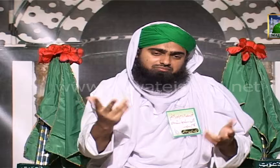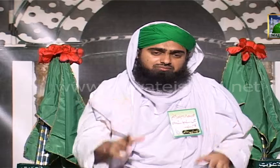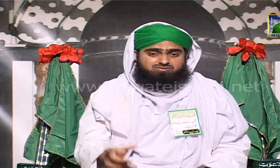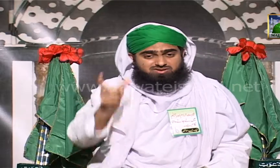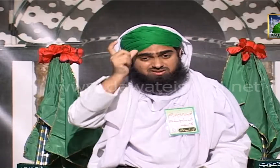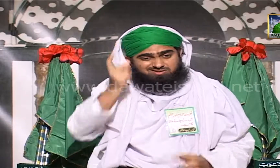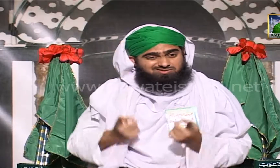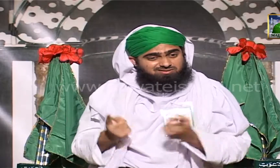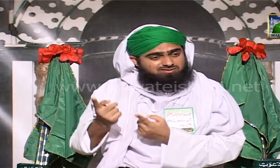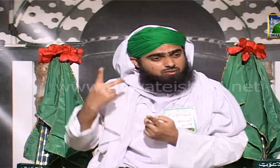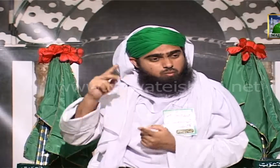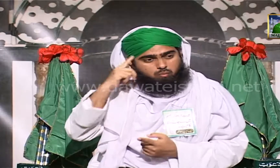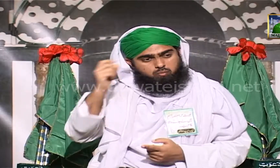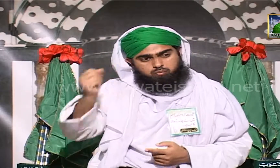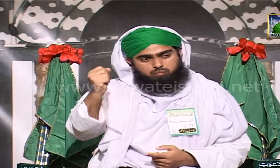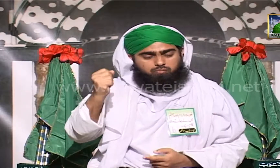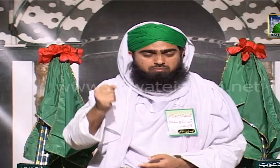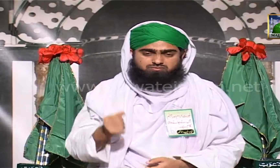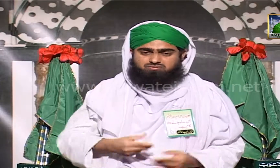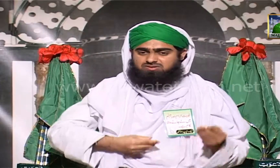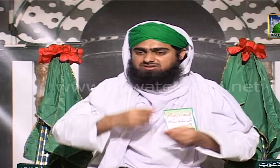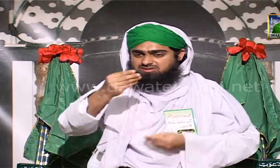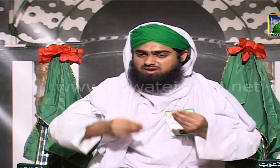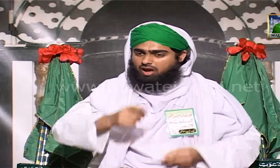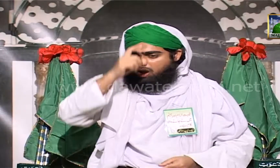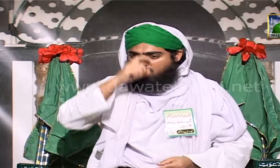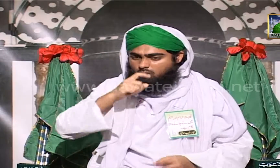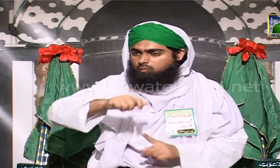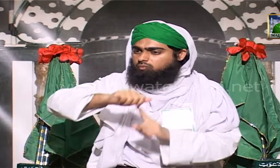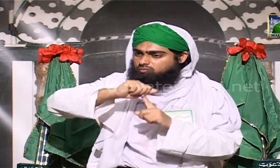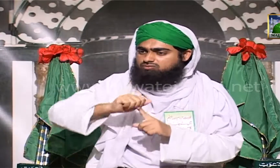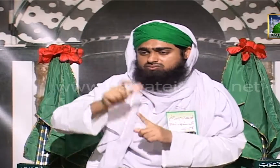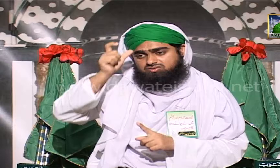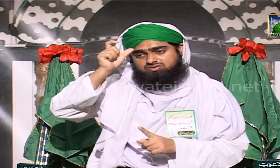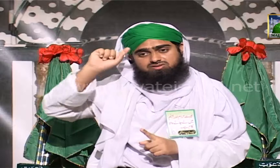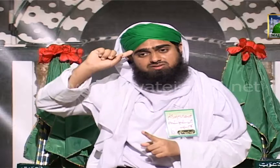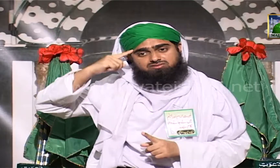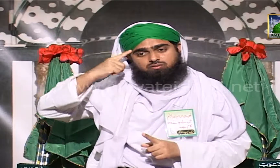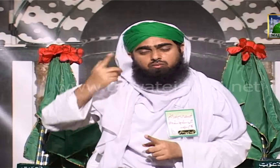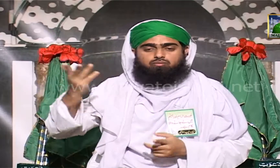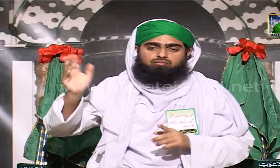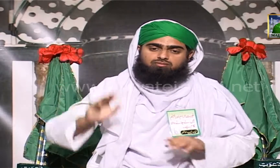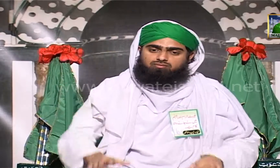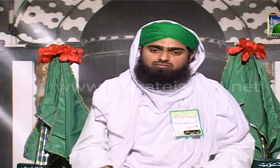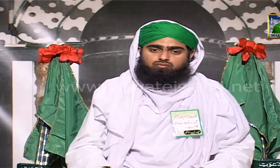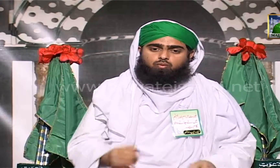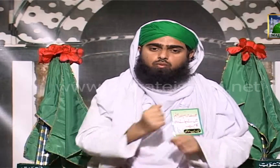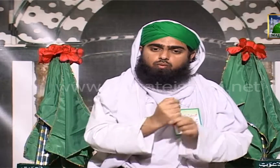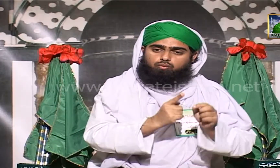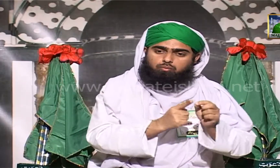کے ذہن میں یہ بات بٹھا رکھی ہے کہ جھوٹ کے بغیر گزارا نہیں ہے۔ تو حضور غوث اعظم رضی اللہ تعالیٰ عنہ کے ذہن میں